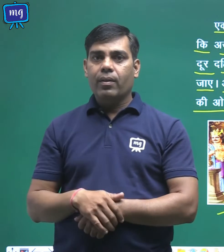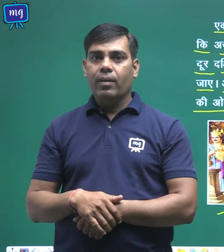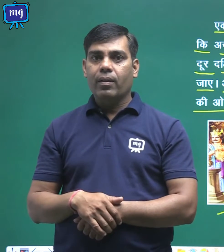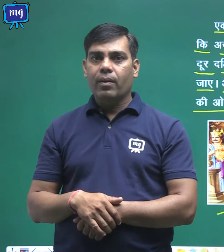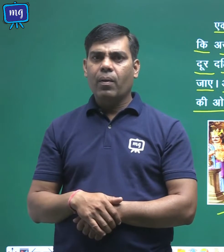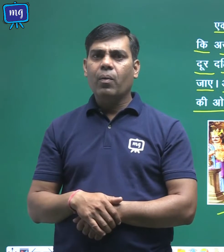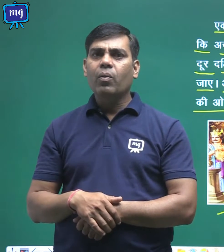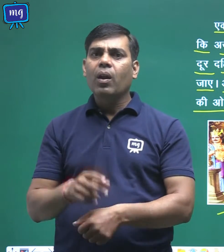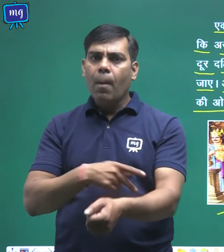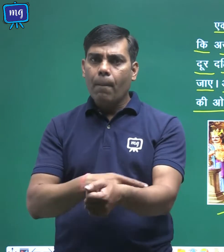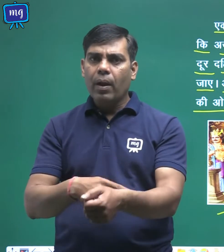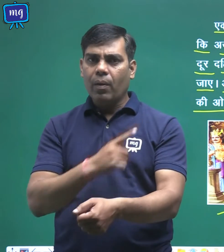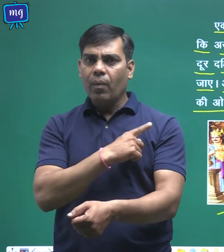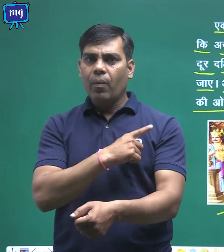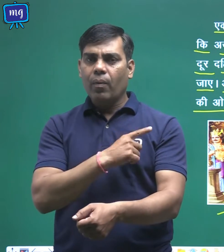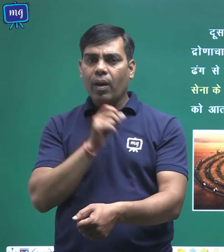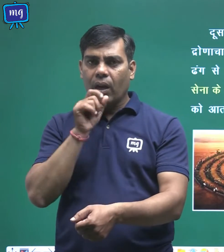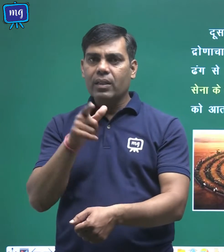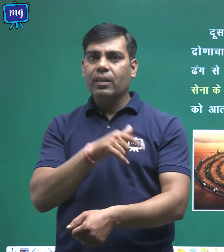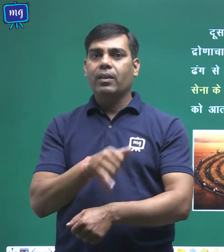पांडव कहलाते हैं।